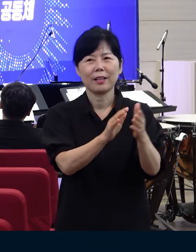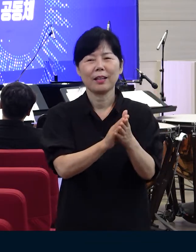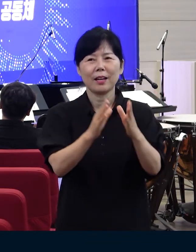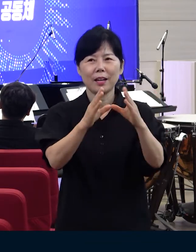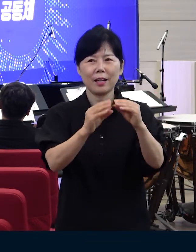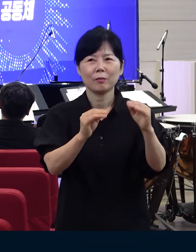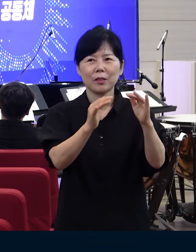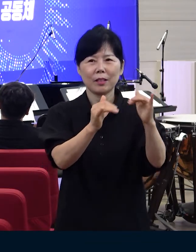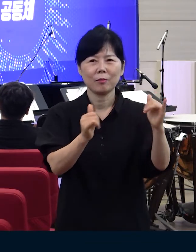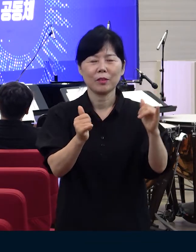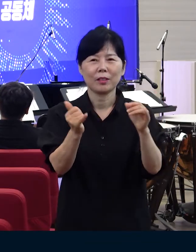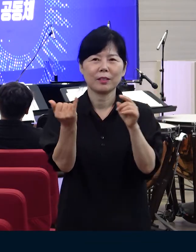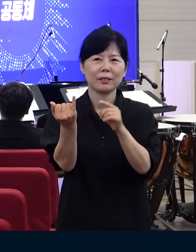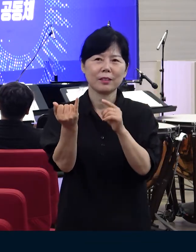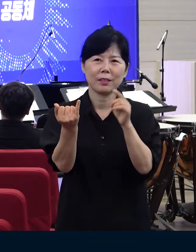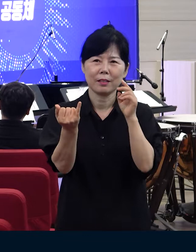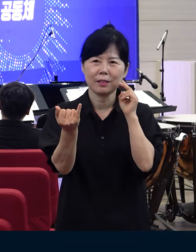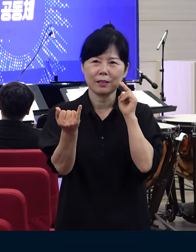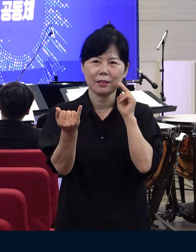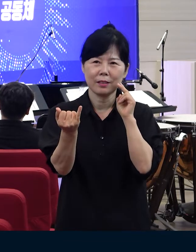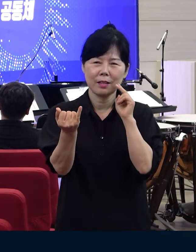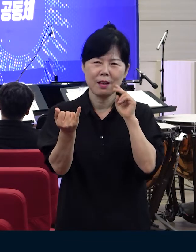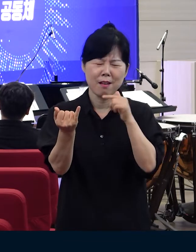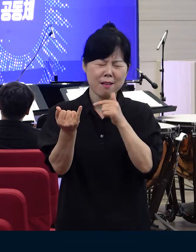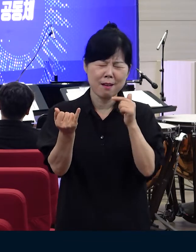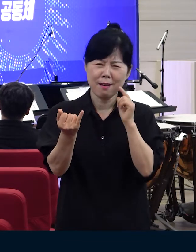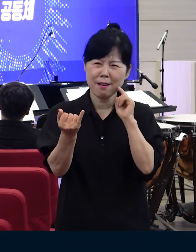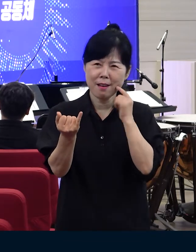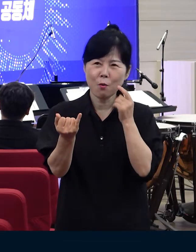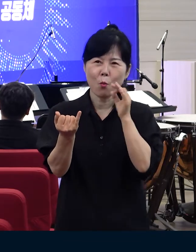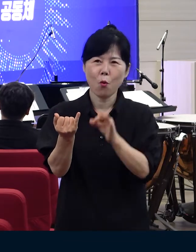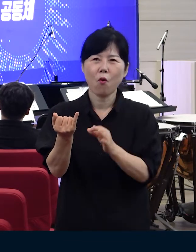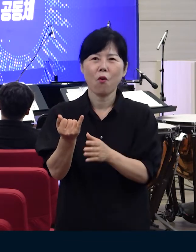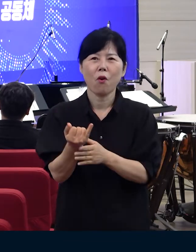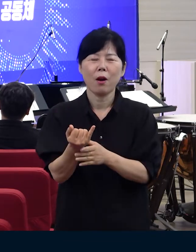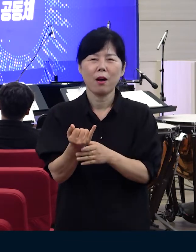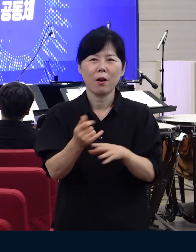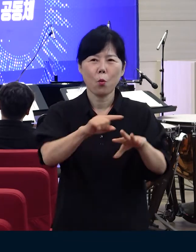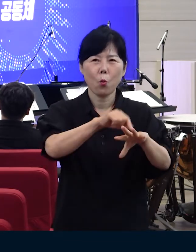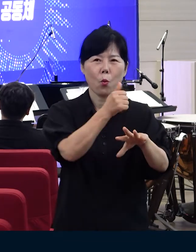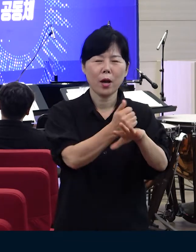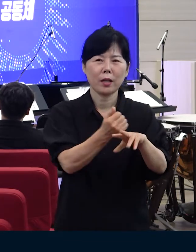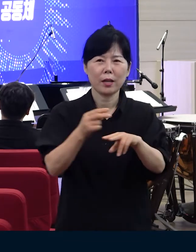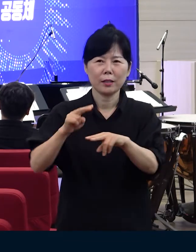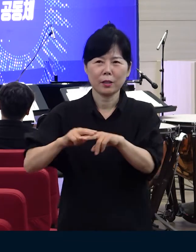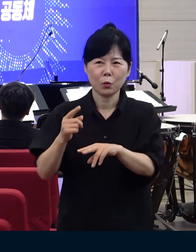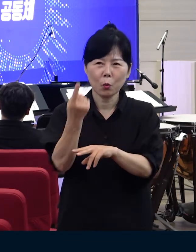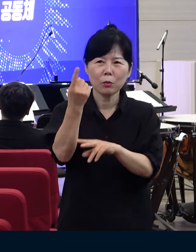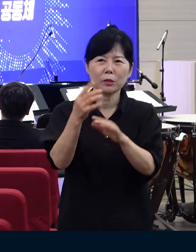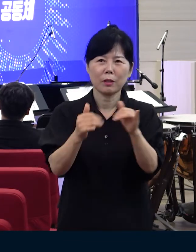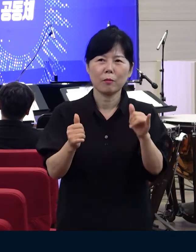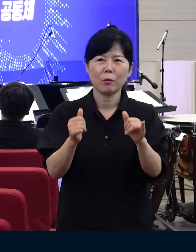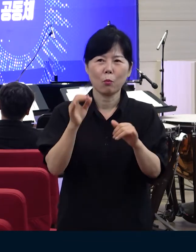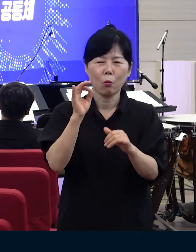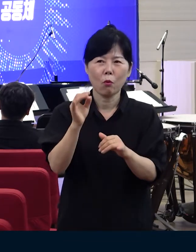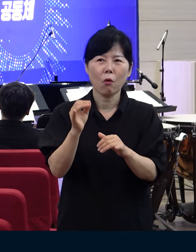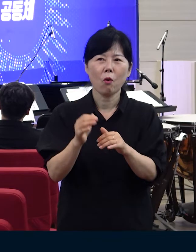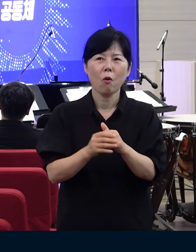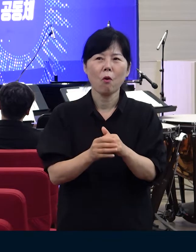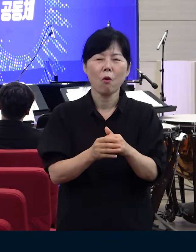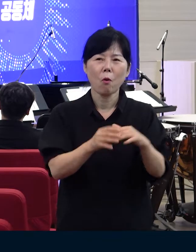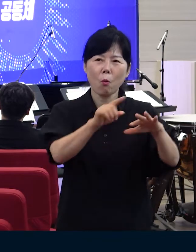때에 애굽 사람들이 그 여인이 심히 아리따움을 보았고 바로의 고관들도 그를 보고 바로